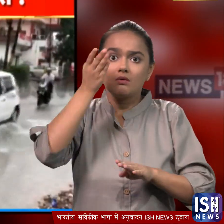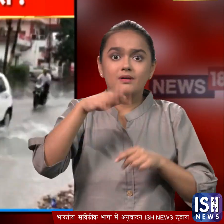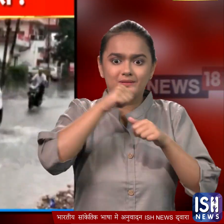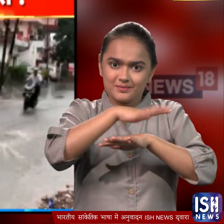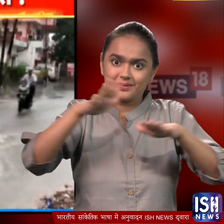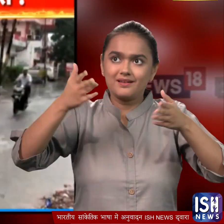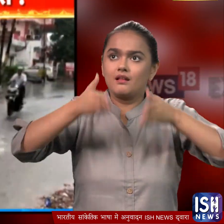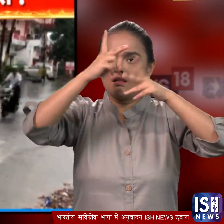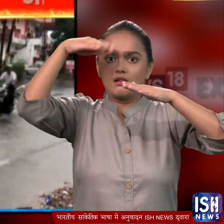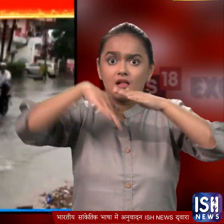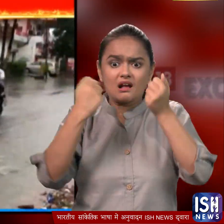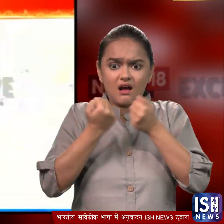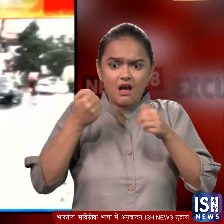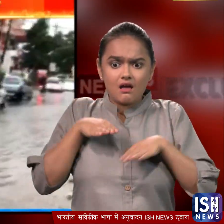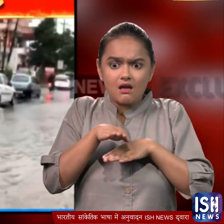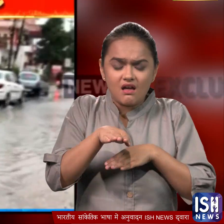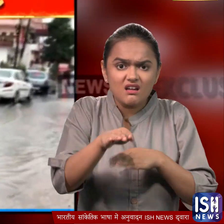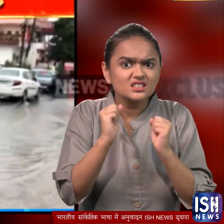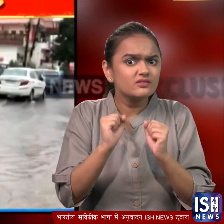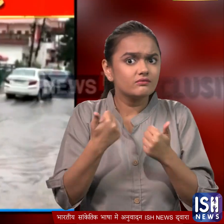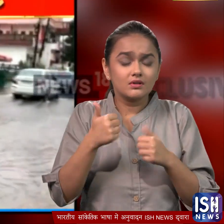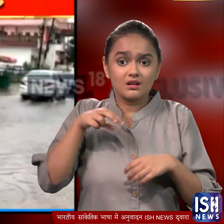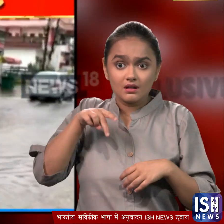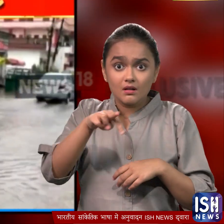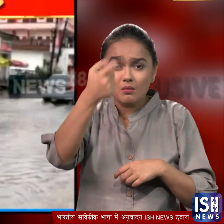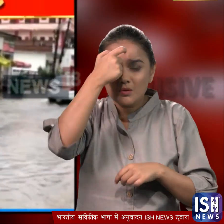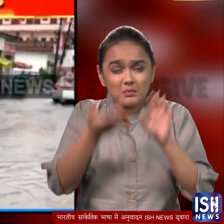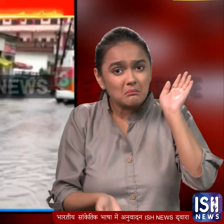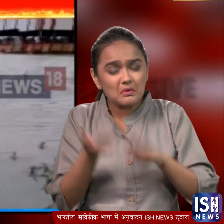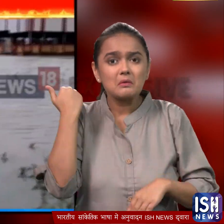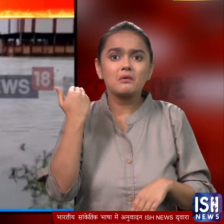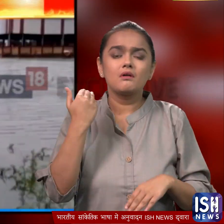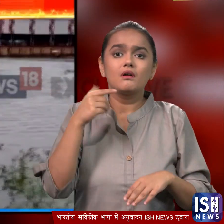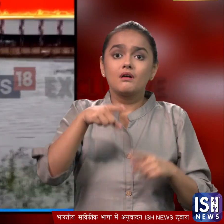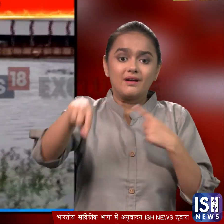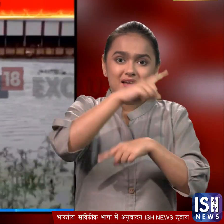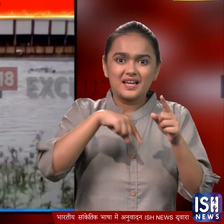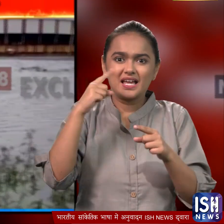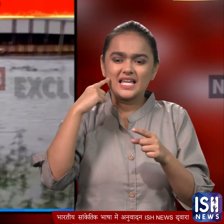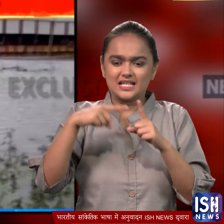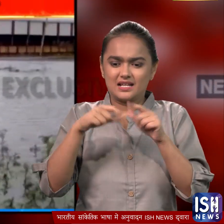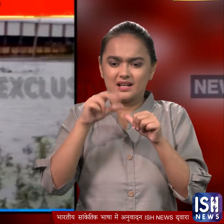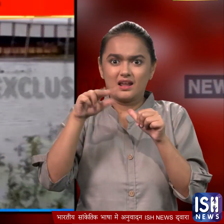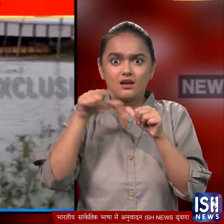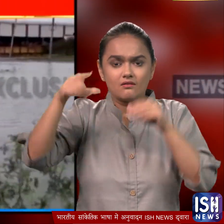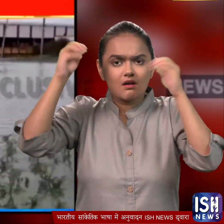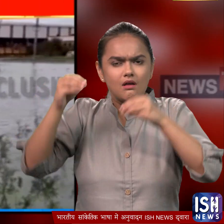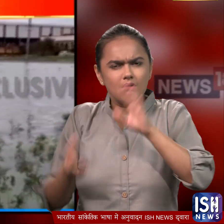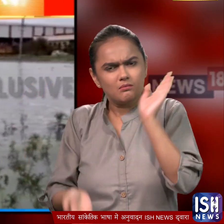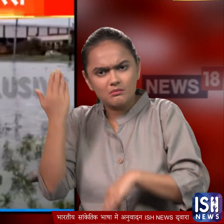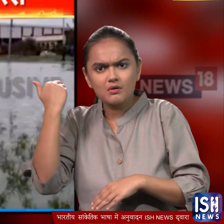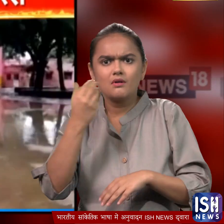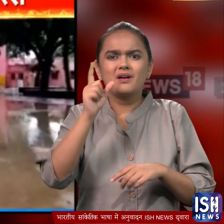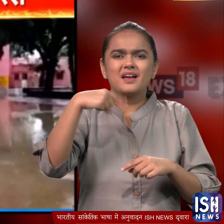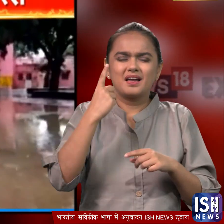डूबी सड़कों पर गाड़ी चलाना तक मुश्किल हो गया। पैदल चलने वालों को तो और भी परेशानी उठानी पड़ी। इटावा में भी बारिश आफत बनकर बरसी। निचले